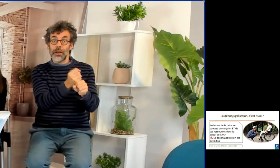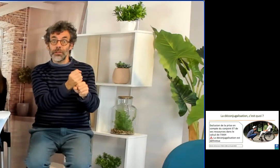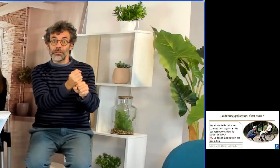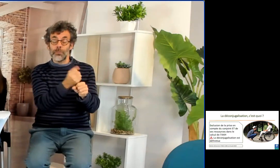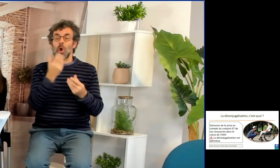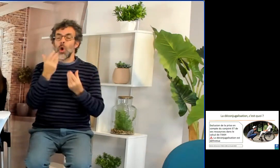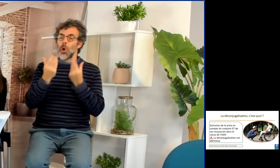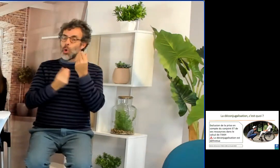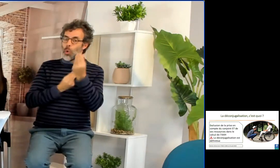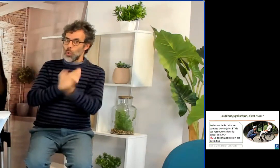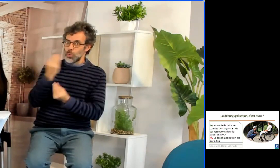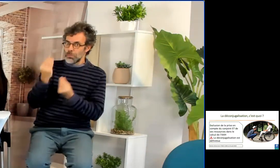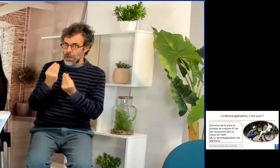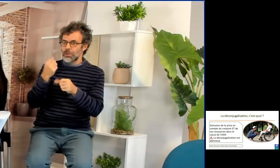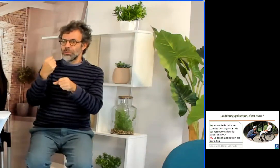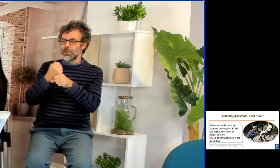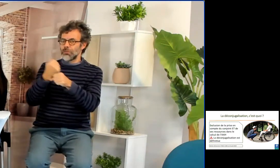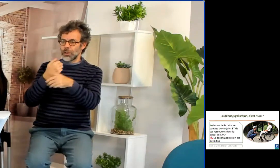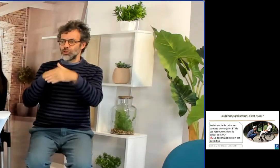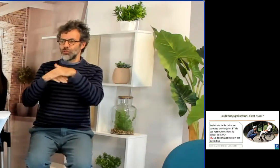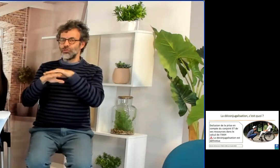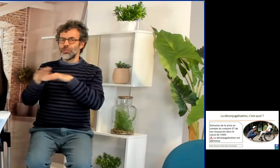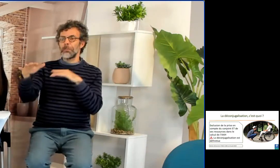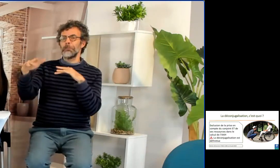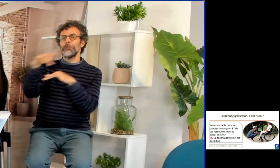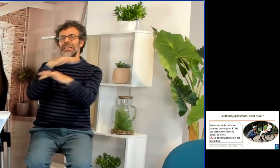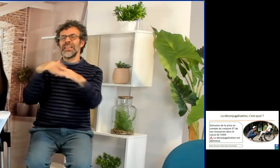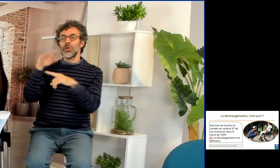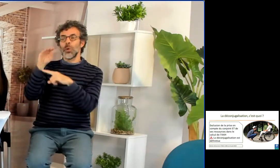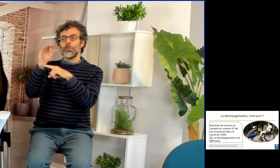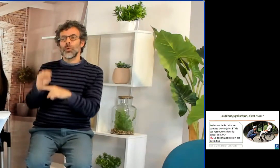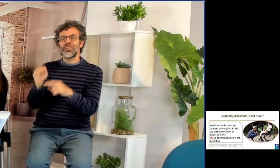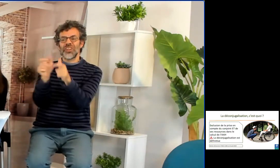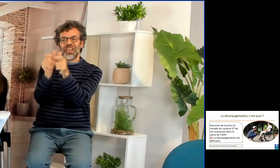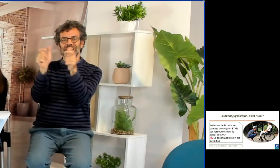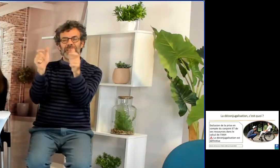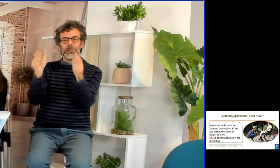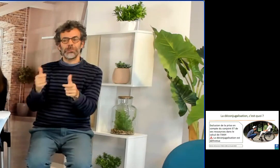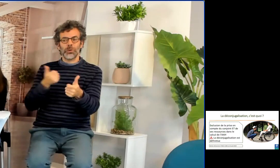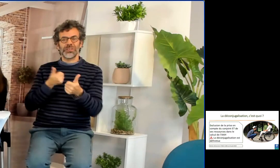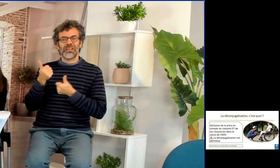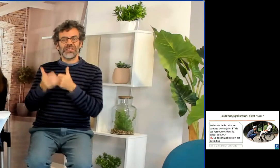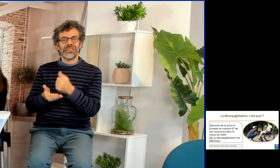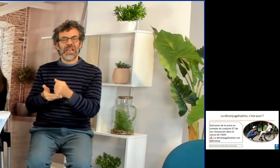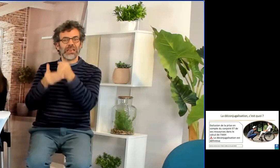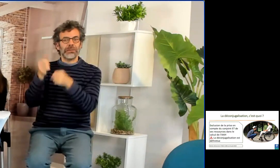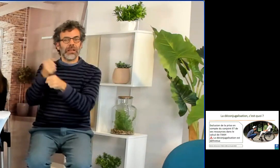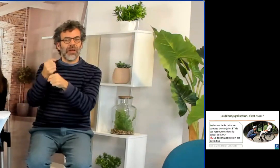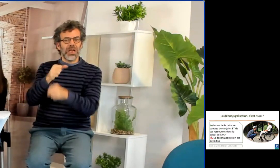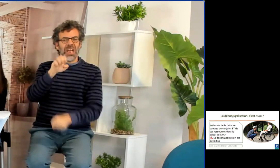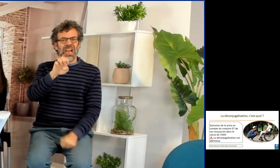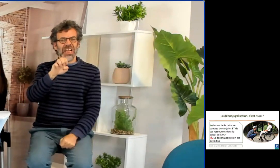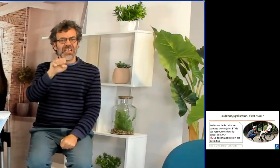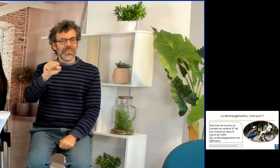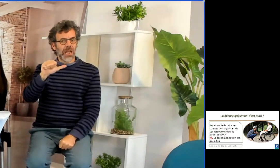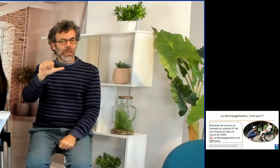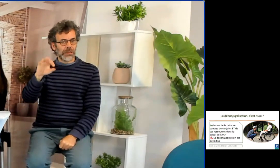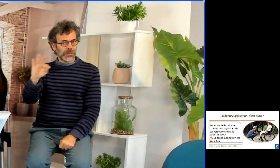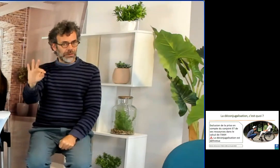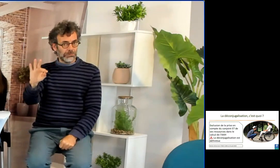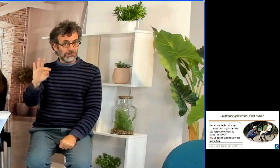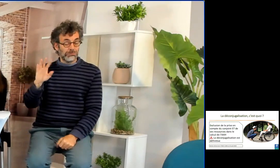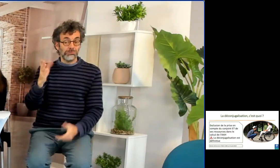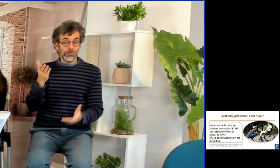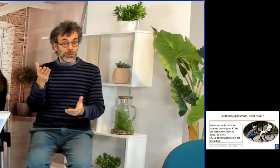exerce une activité en milieu protégé, donc en établissement et services d'aide par le travail, donc en ESAT, en